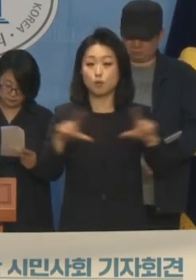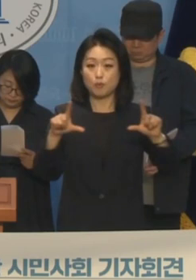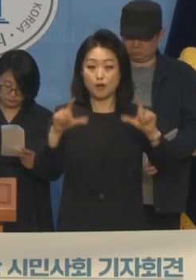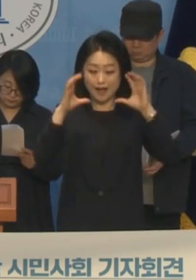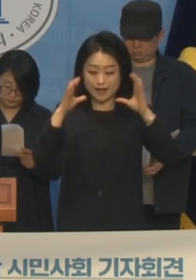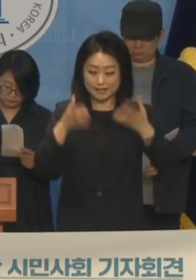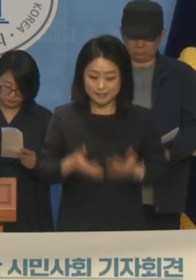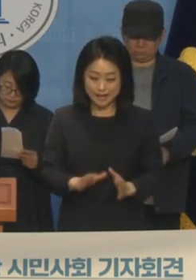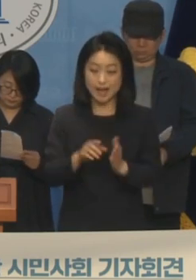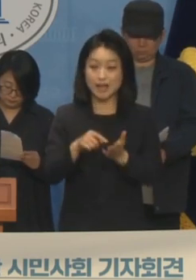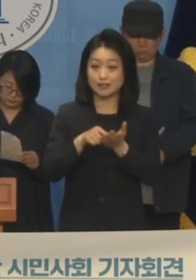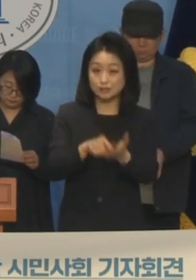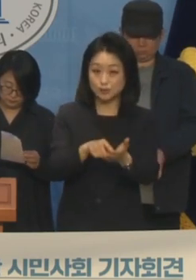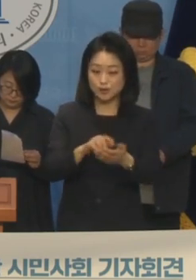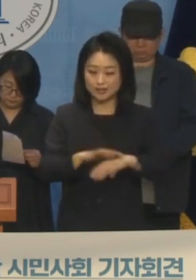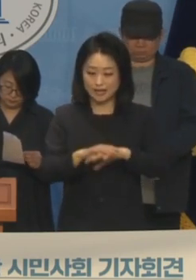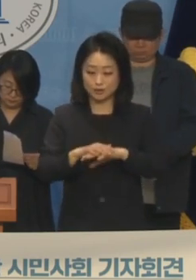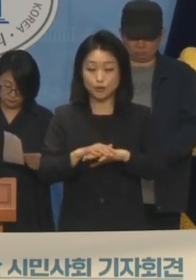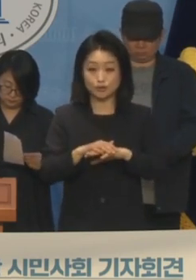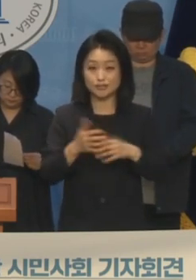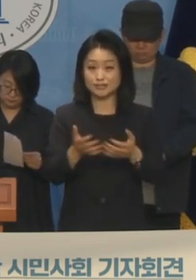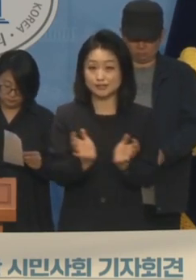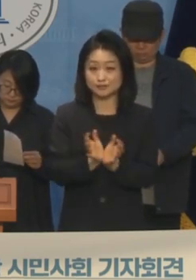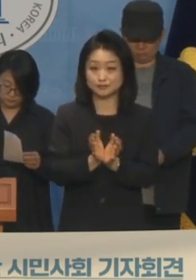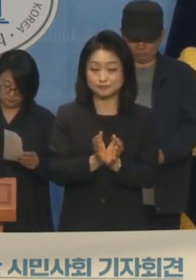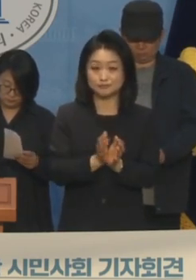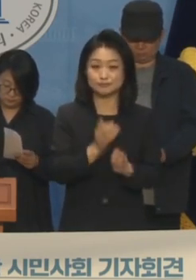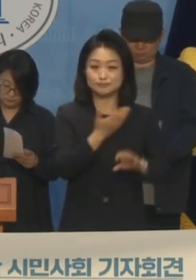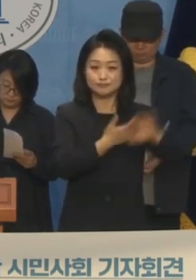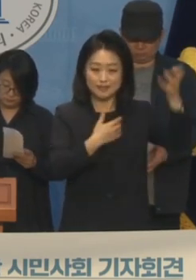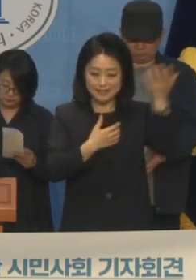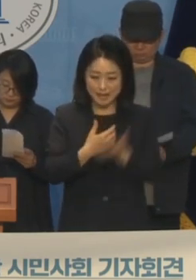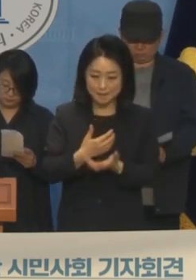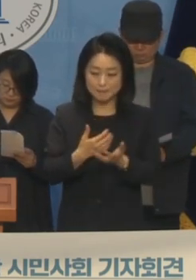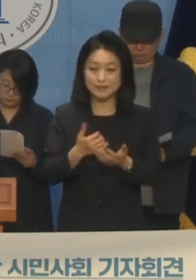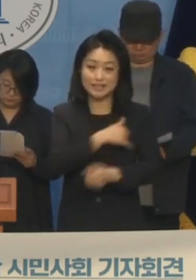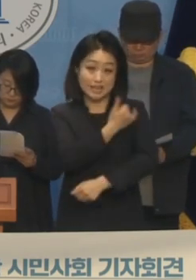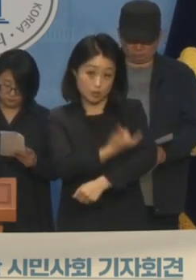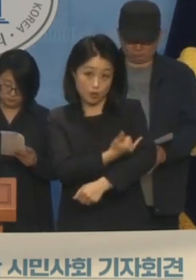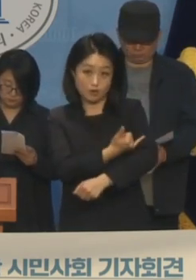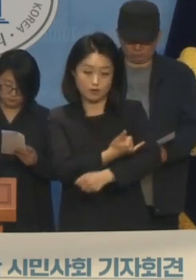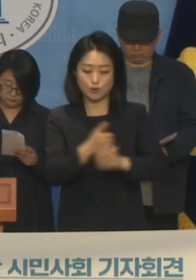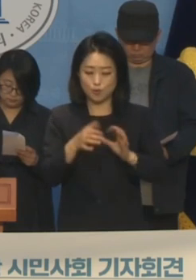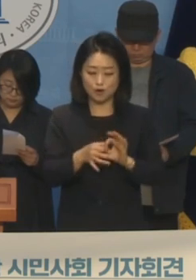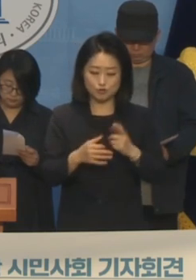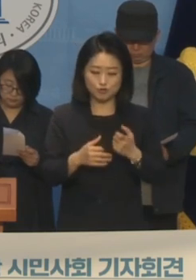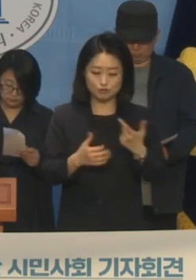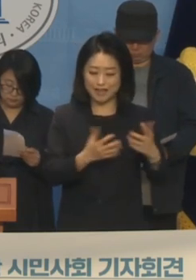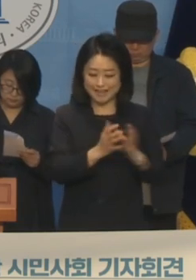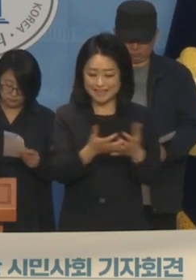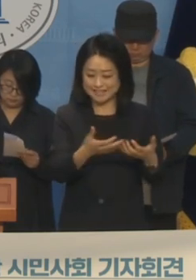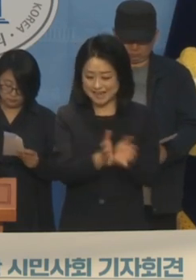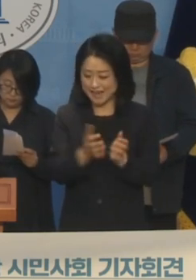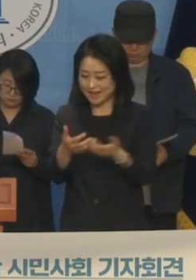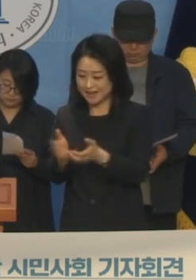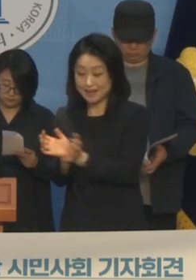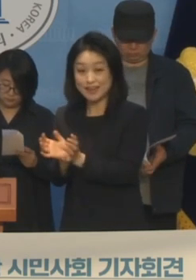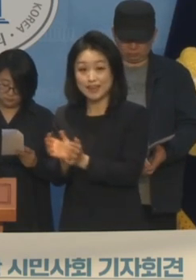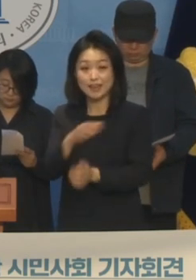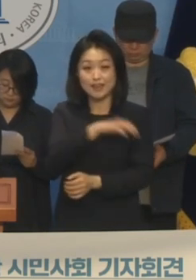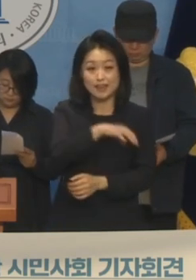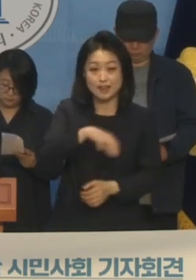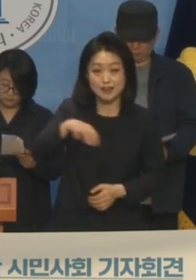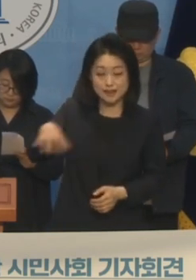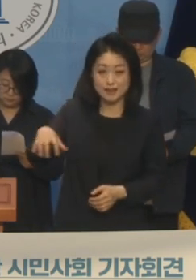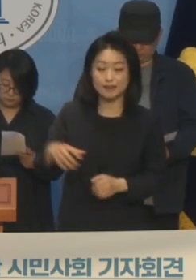출생신고 네트워크, 한국아동단체협의회, 난민인권네트워크 등 69개 단체는 21대 국회가 10년이 넘은 우리